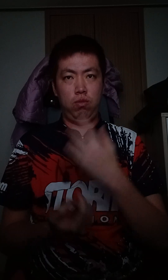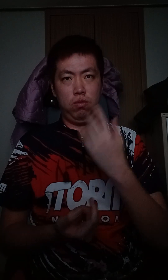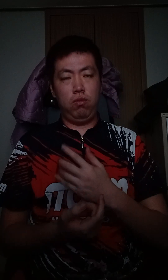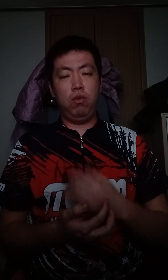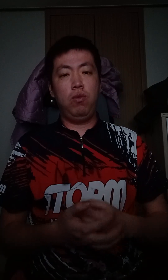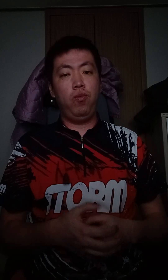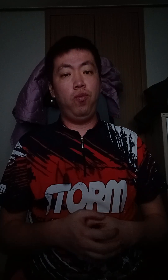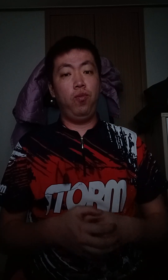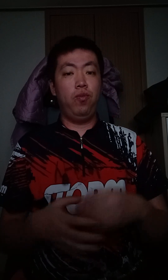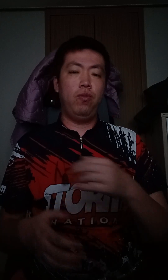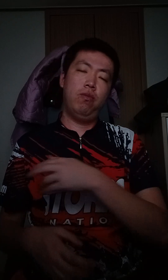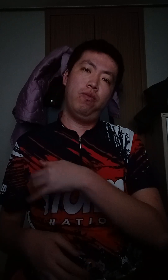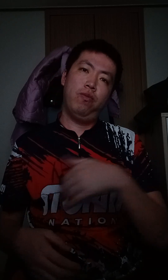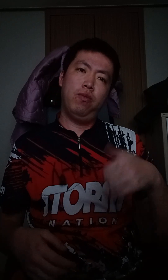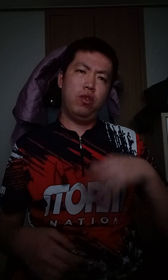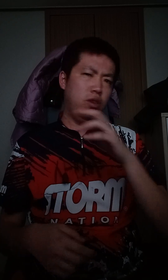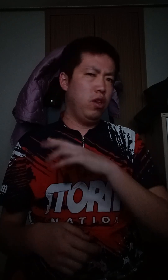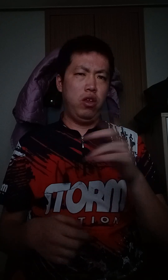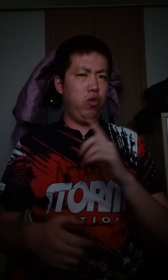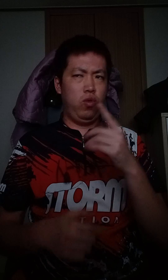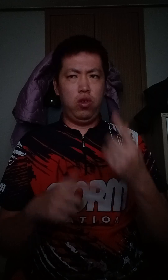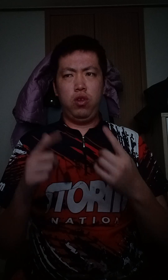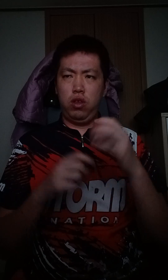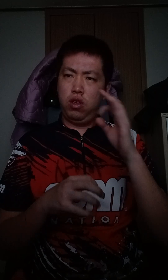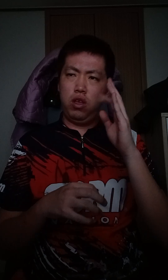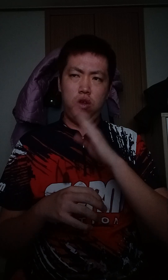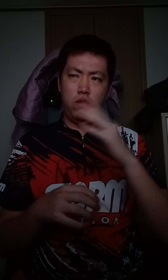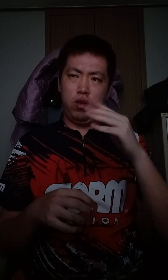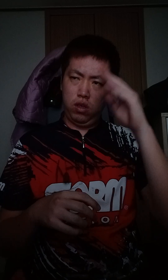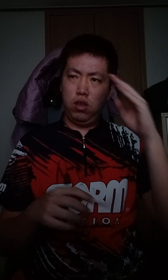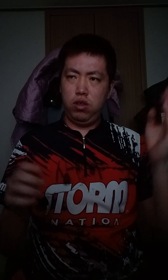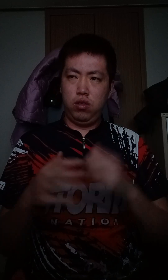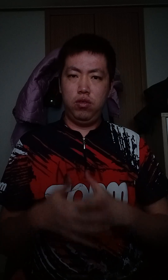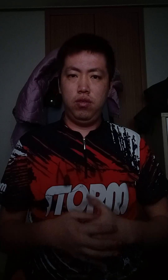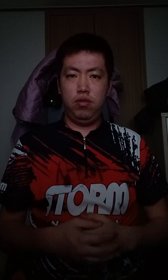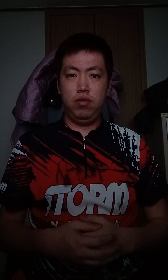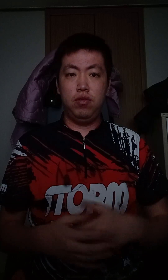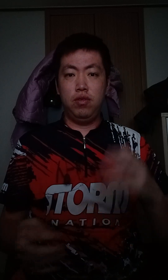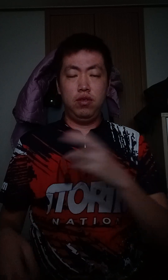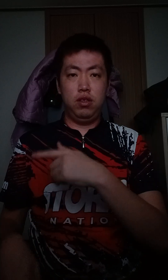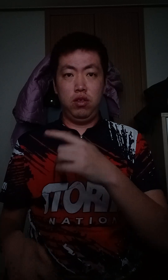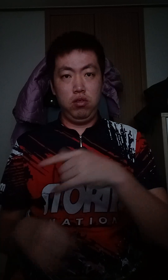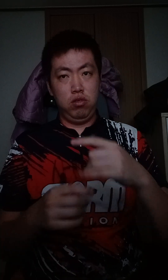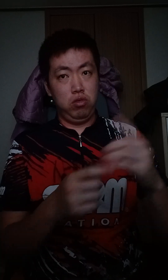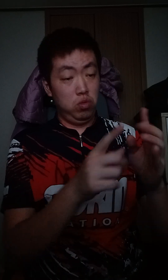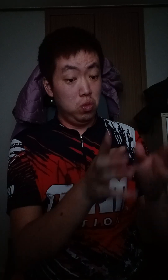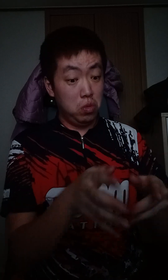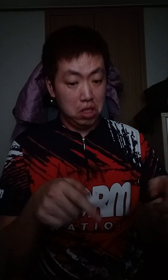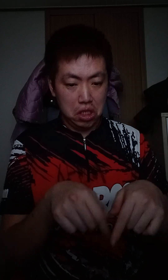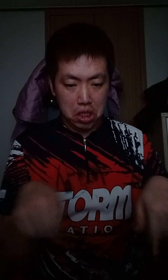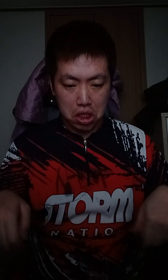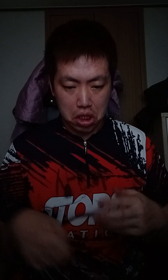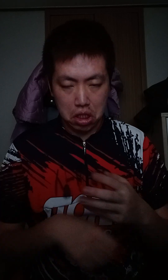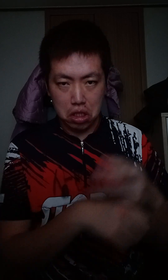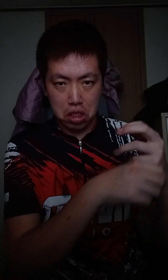버스 운전자는 음주 상태는 아니었던 것으로 확인됐습니다. 사고가 난 지점은 고속도로 진출입이 이뤄지는